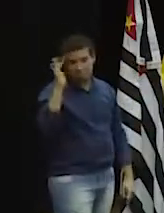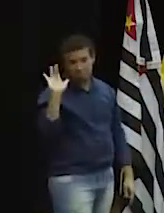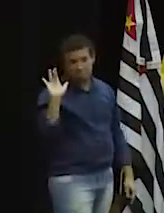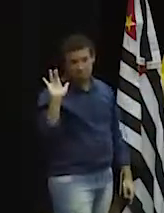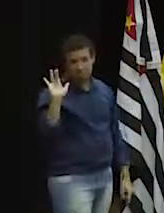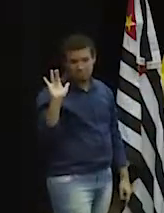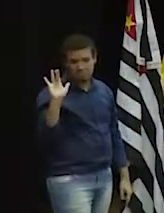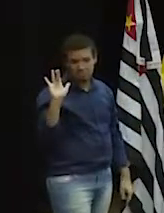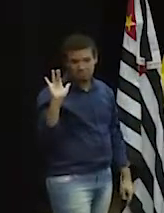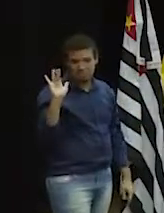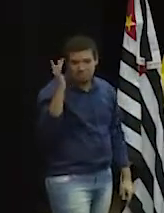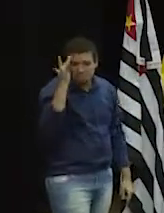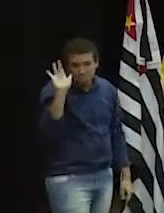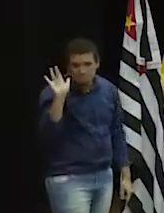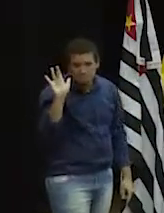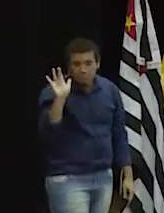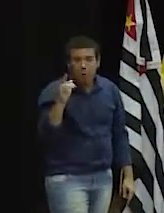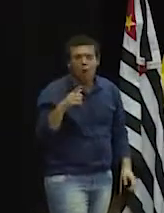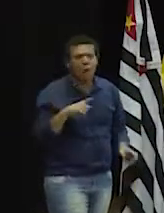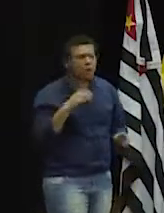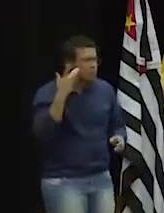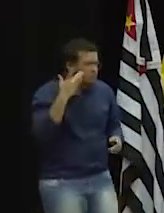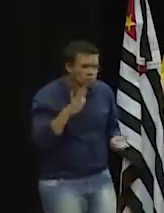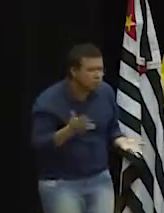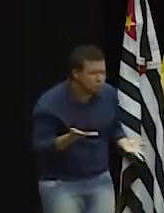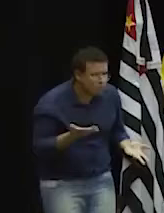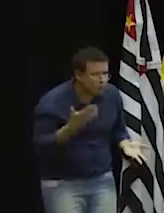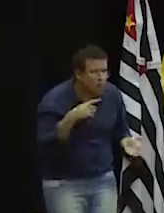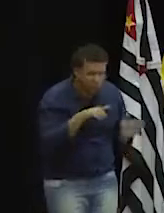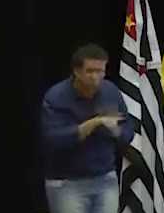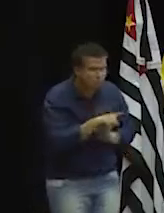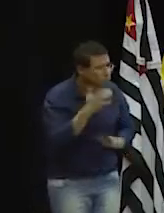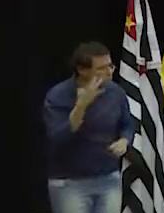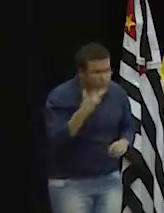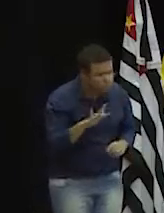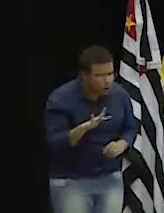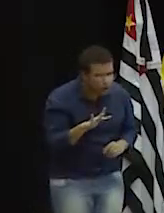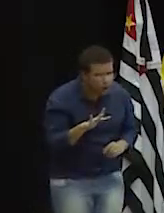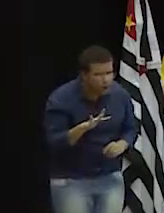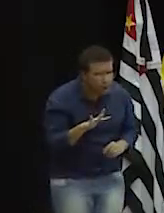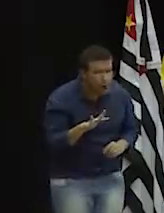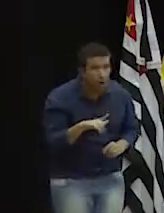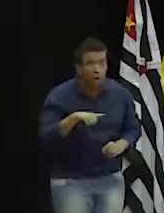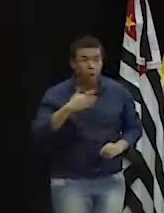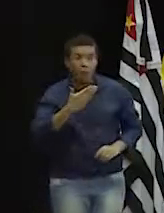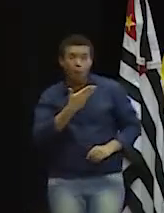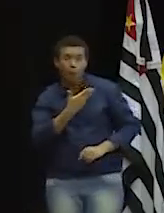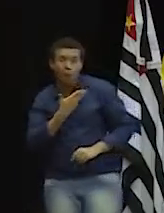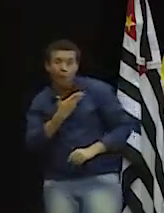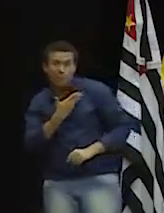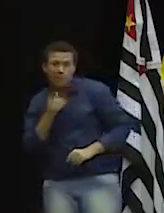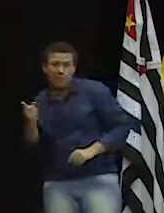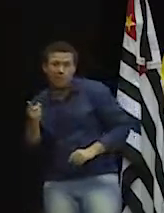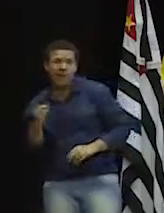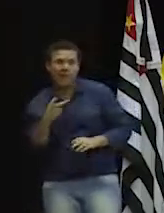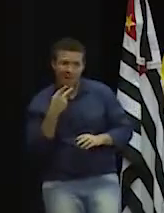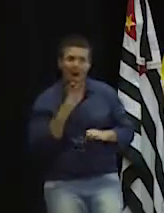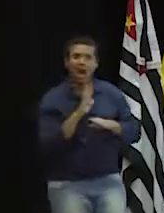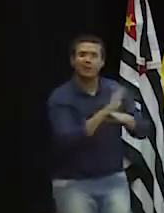E ele me respondeu, não sei. Não sabe? Você não sabe responder? E então o